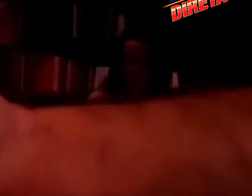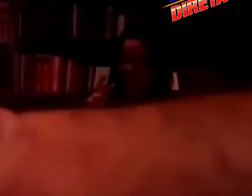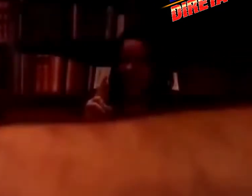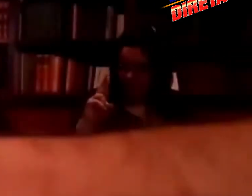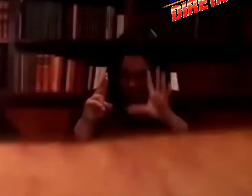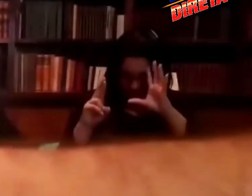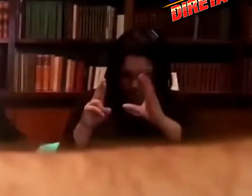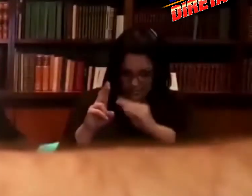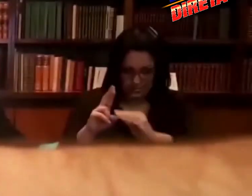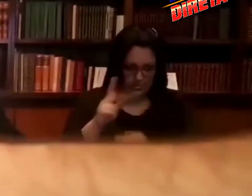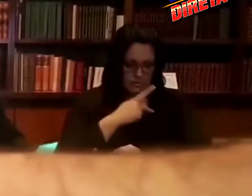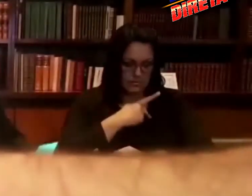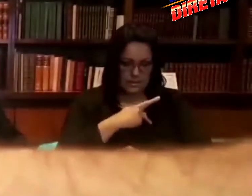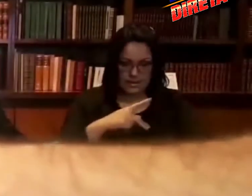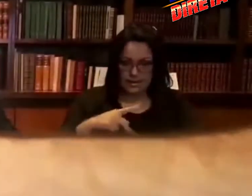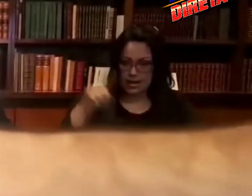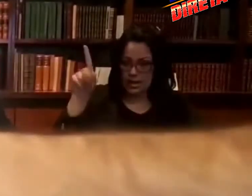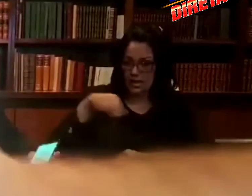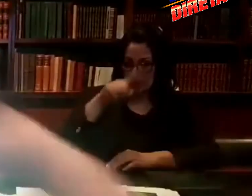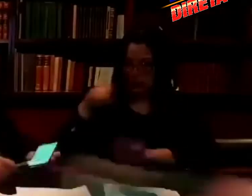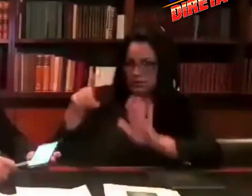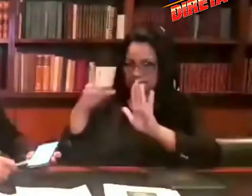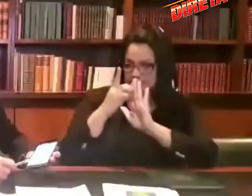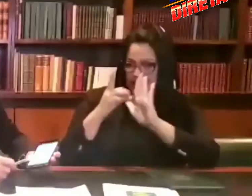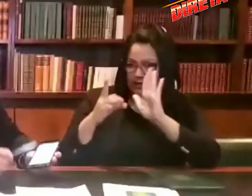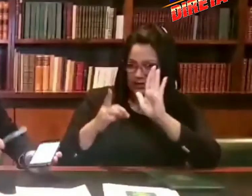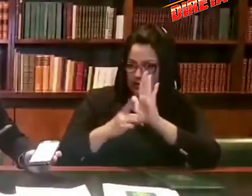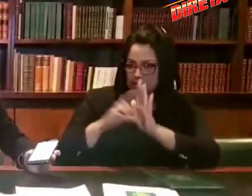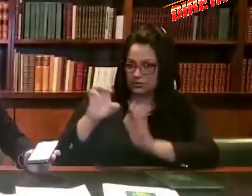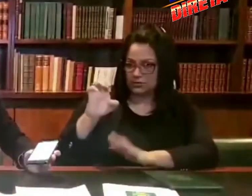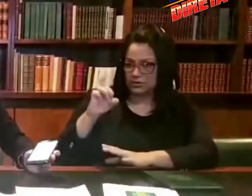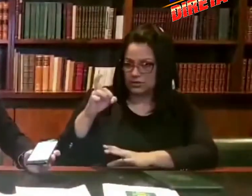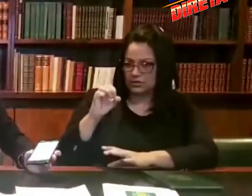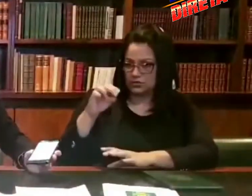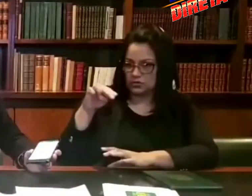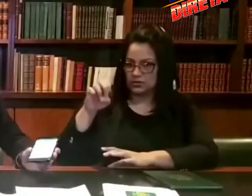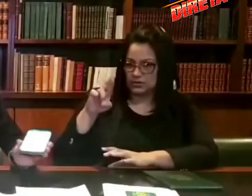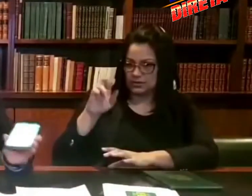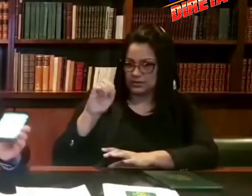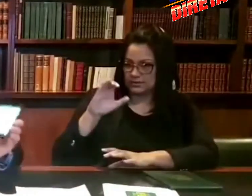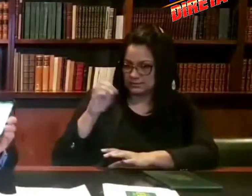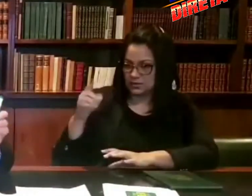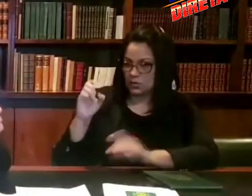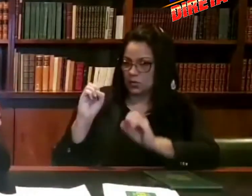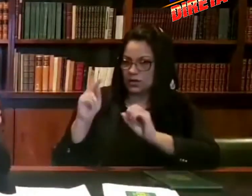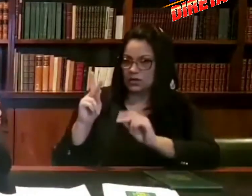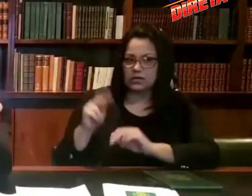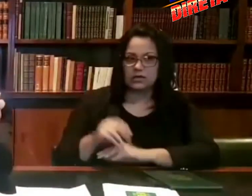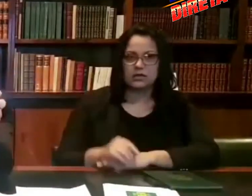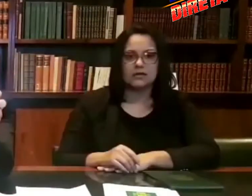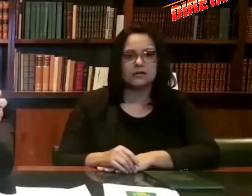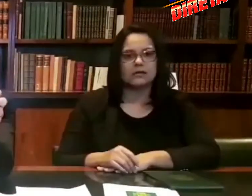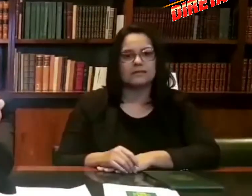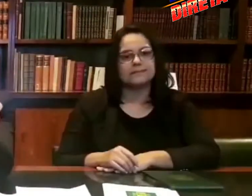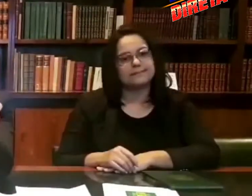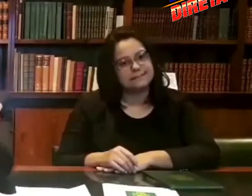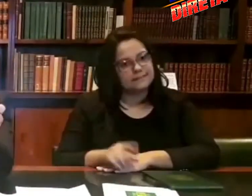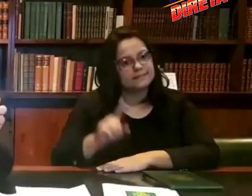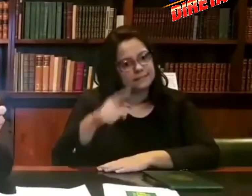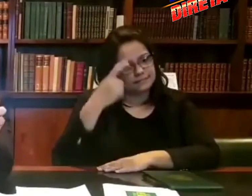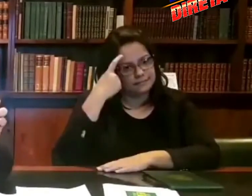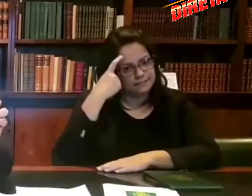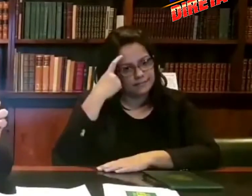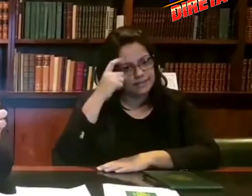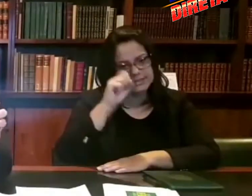República, anular decreto de exoneração, ok. O decreto de exoneração do Valeixo. Ou seja, vamos supor que eu